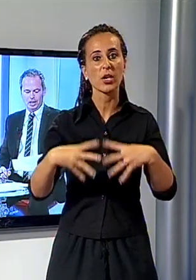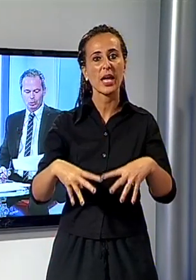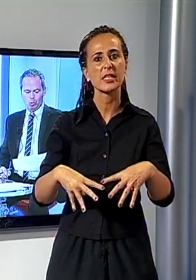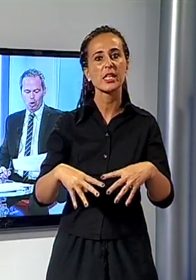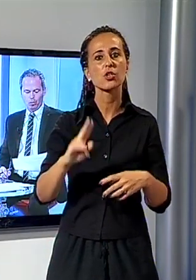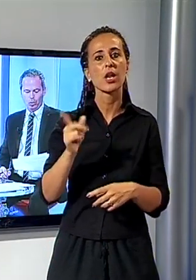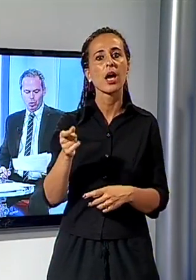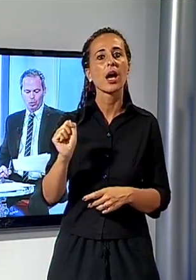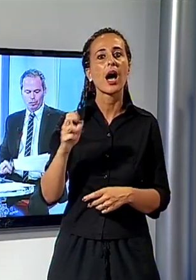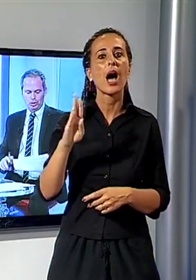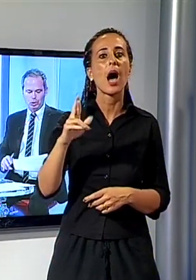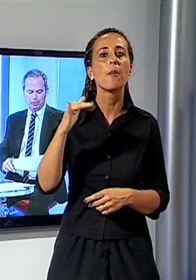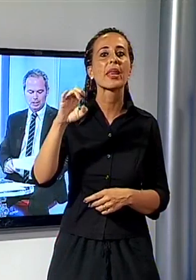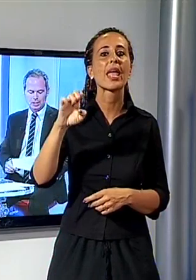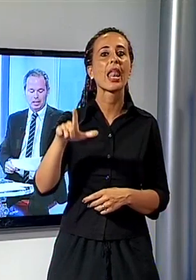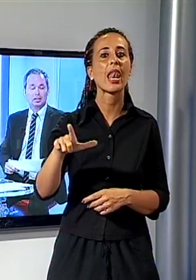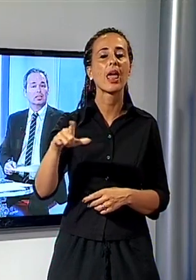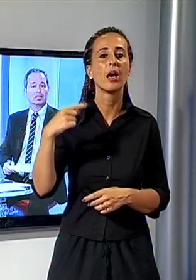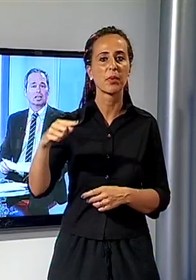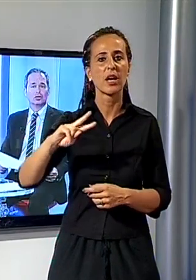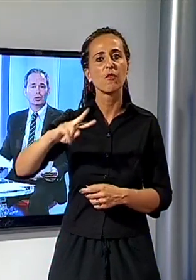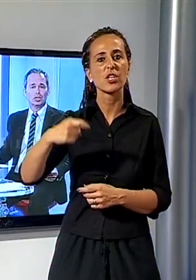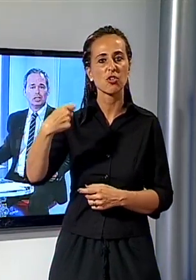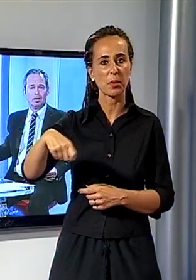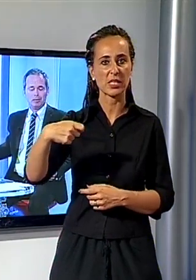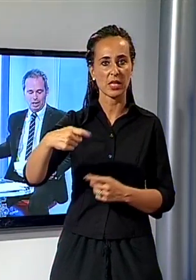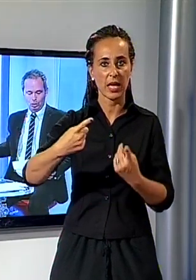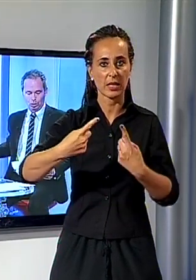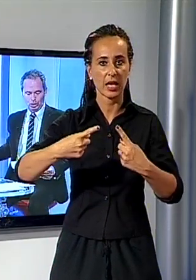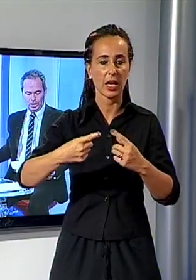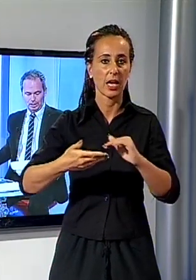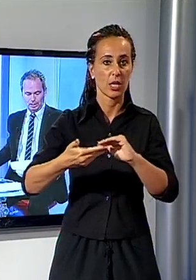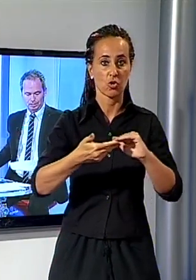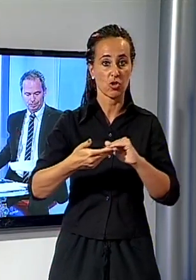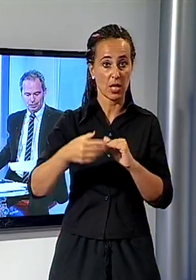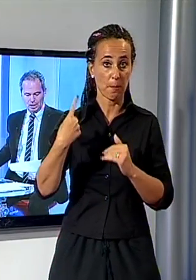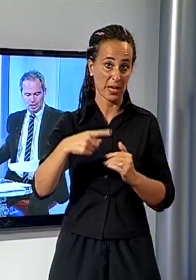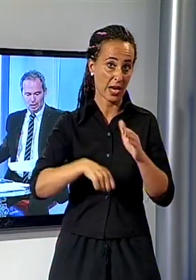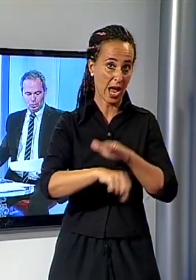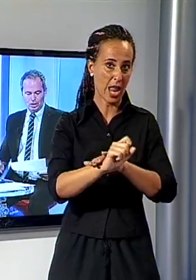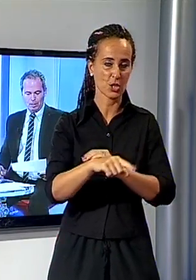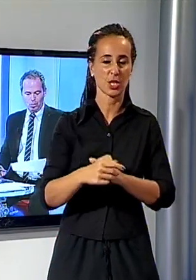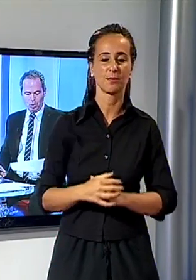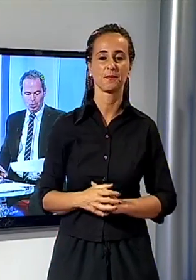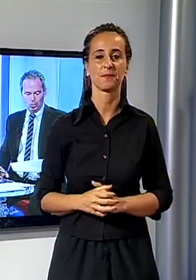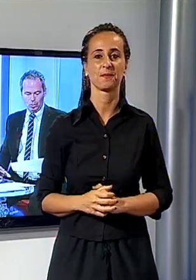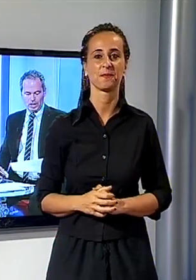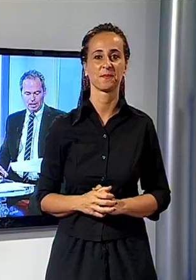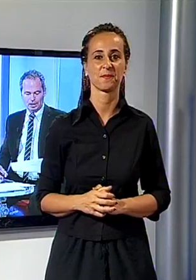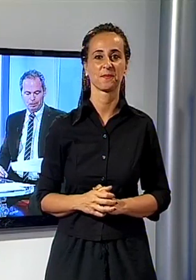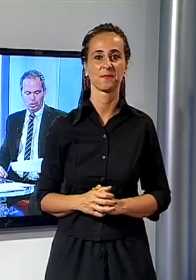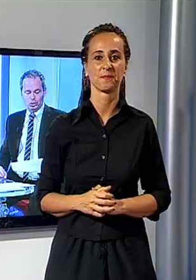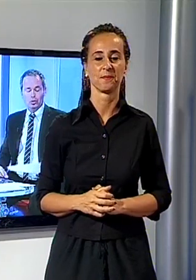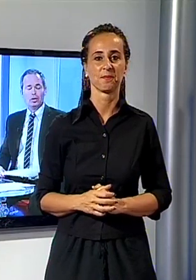Michele Caputo. L'ingresso a Moda sotto le stelle è a offerta libera. Parcheggio e servizio navetta gratuiti da Guzzano a Villa